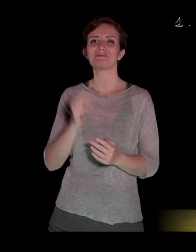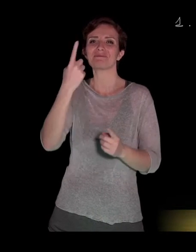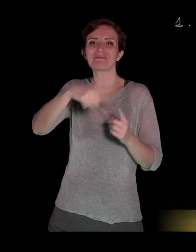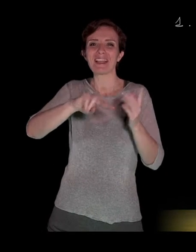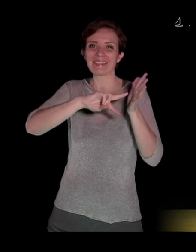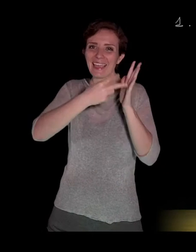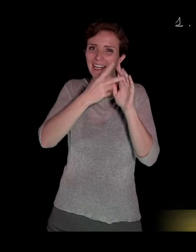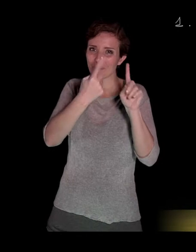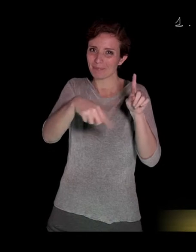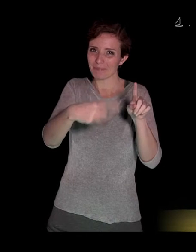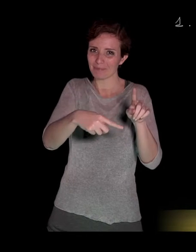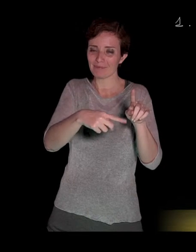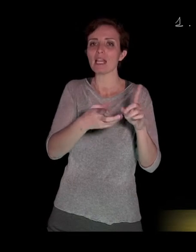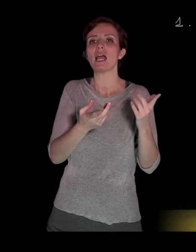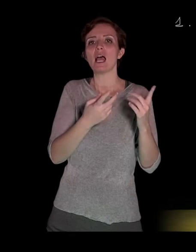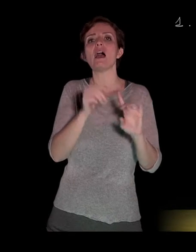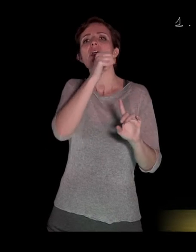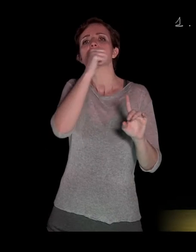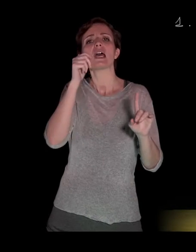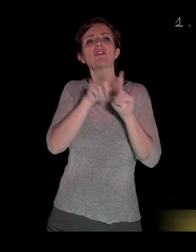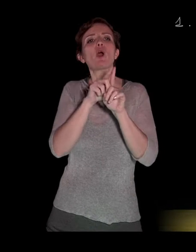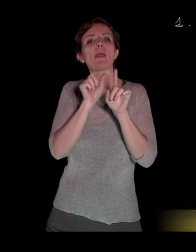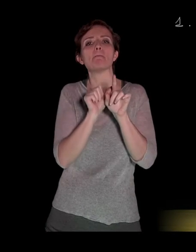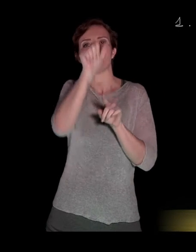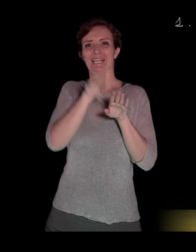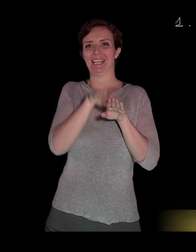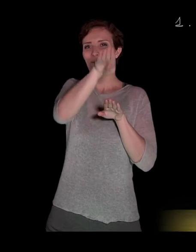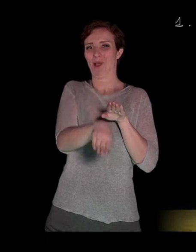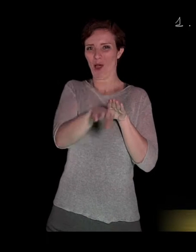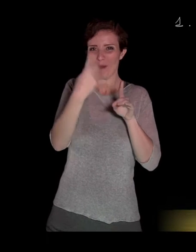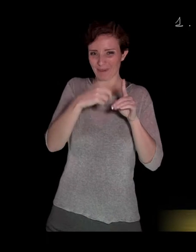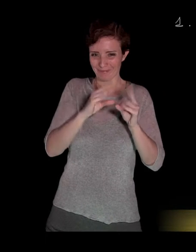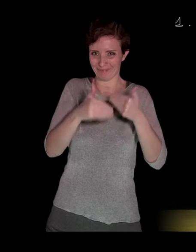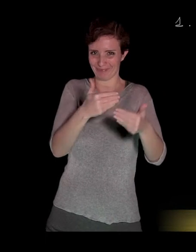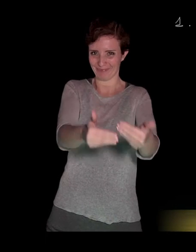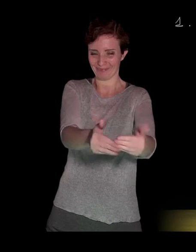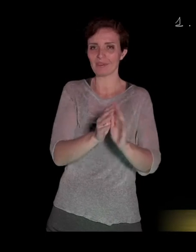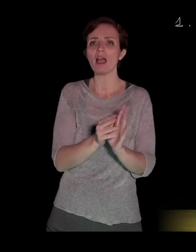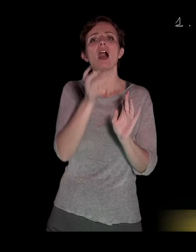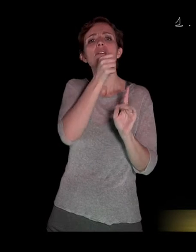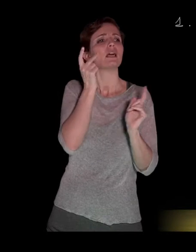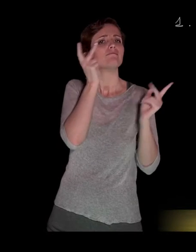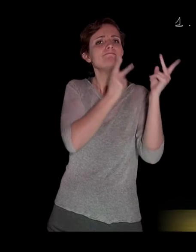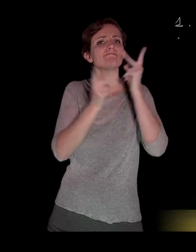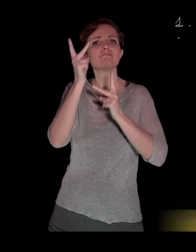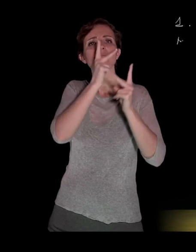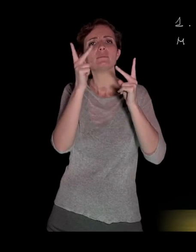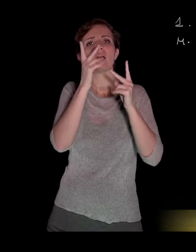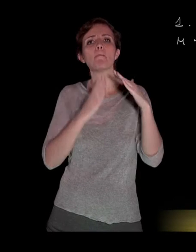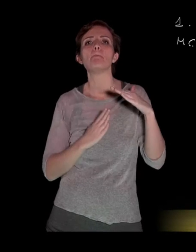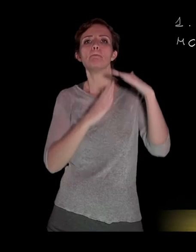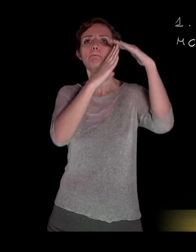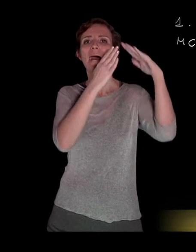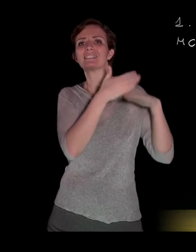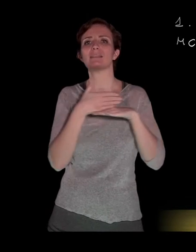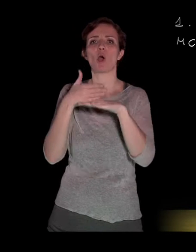questa tecnica richiede come primo step della procedura quello di ricercare il massimo